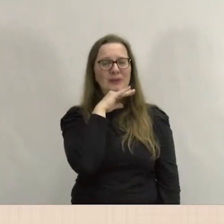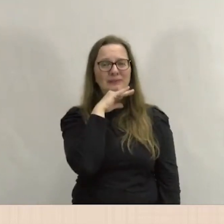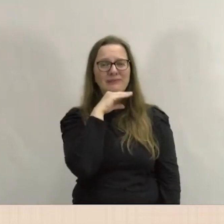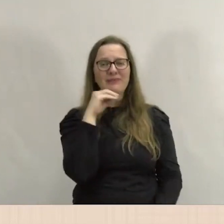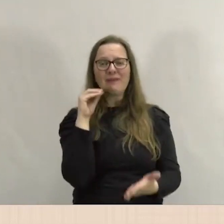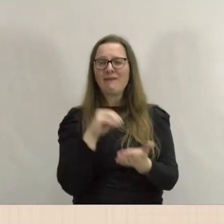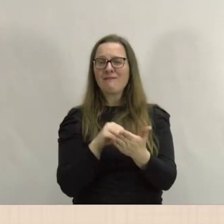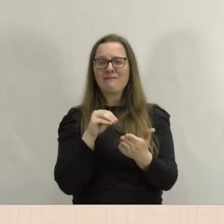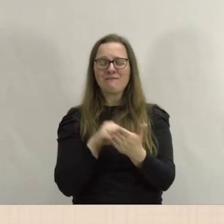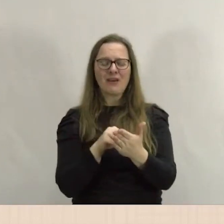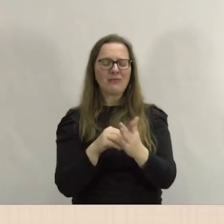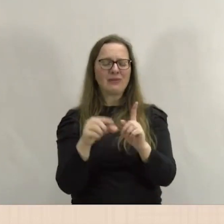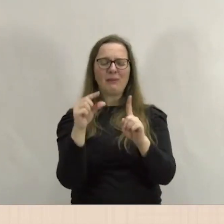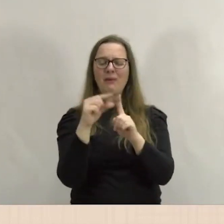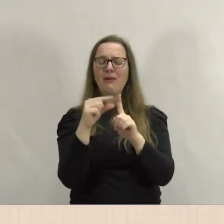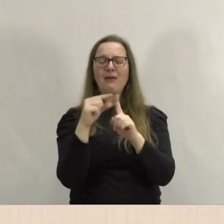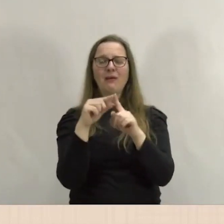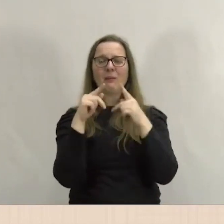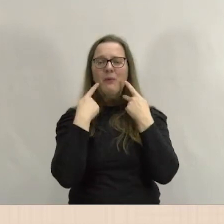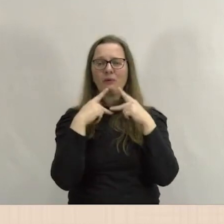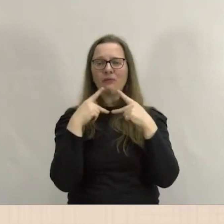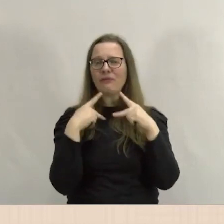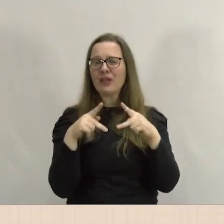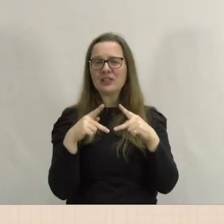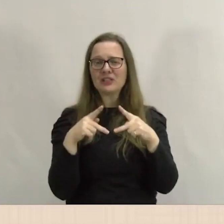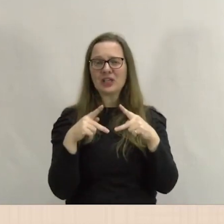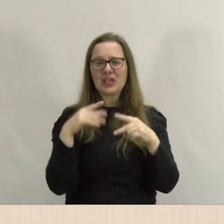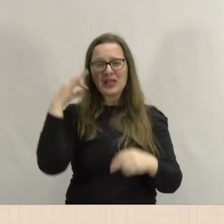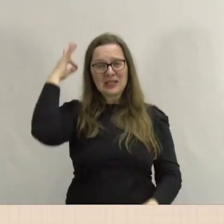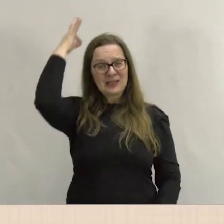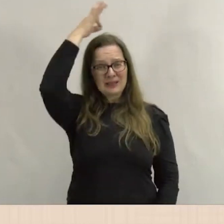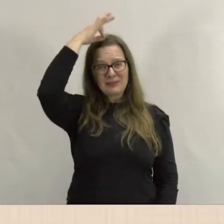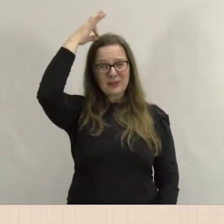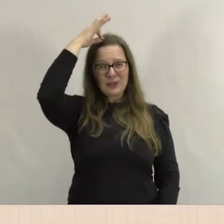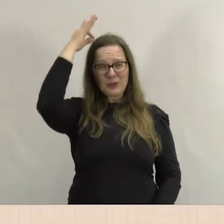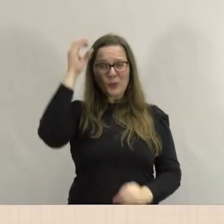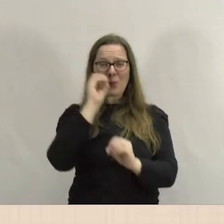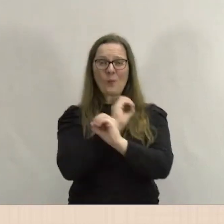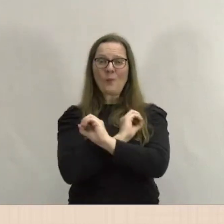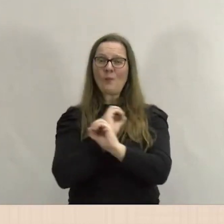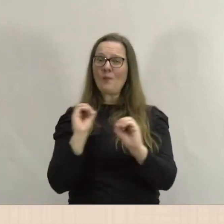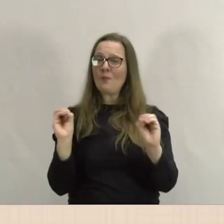revelação inspirada pelo Espírito. E devido aos altos